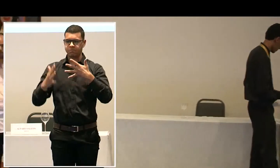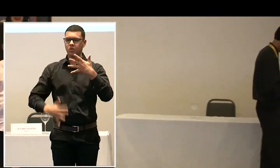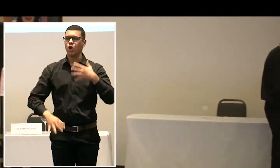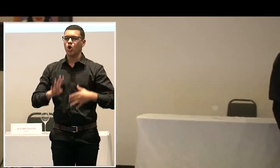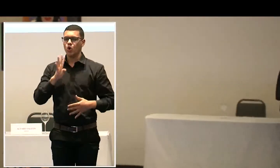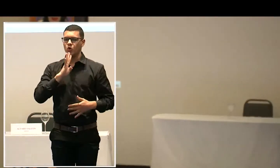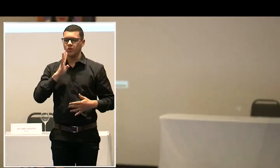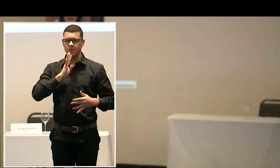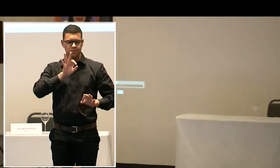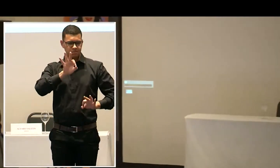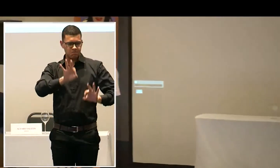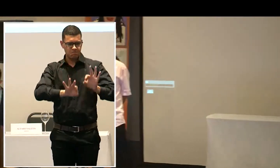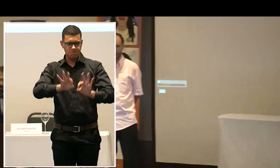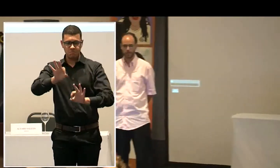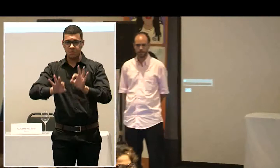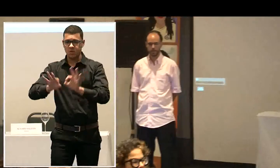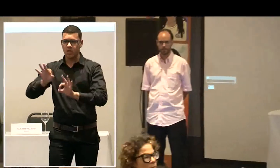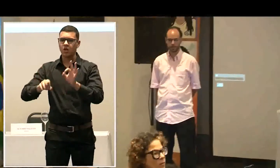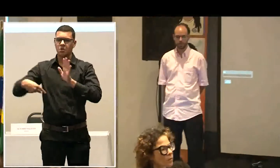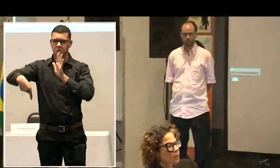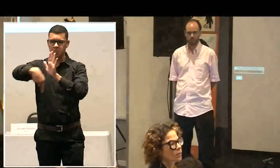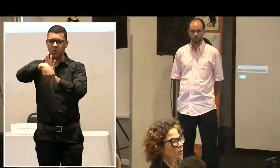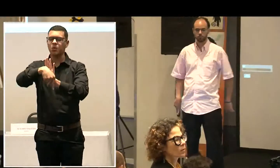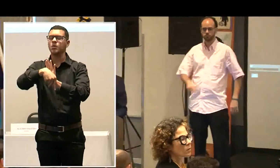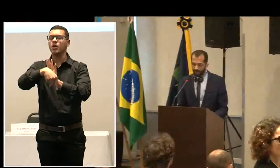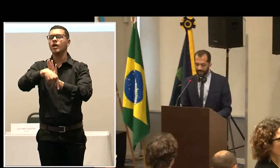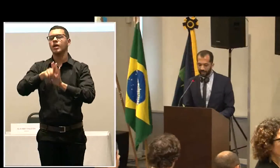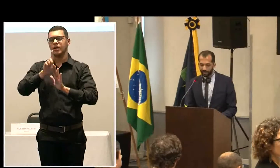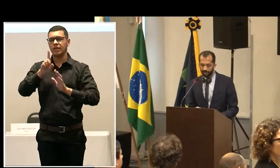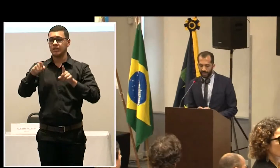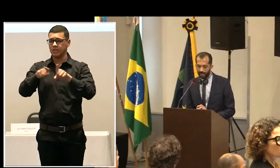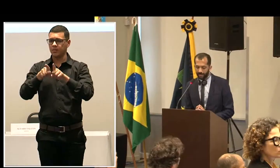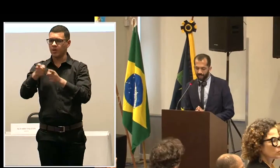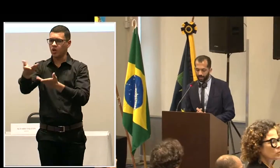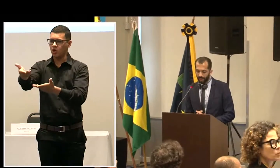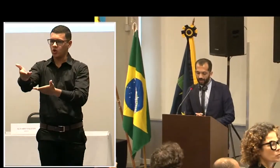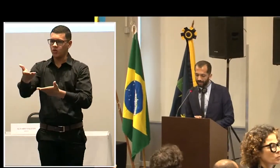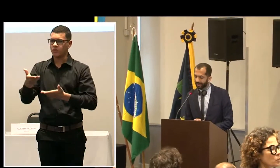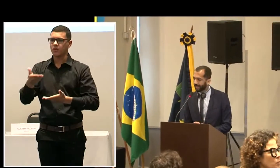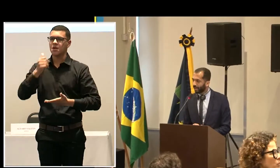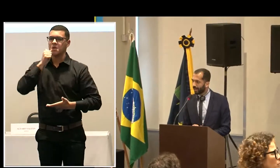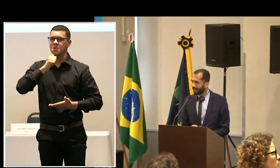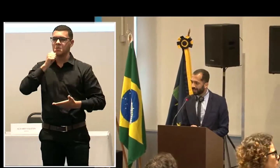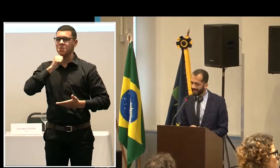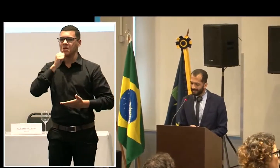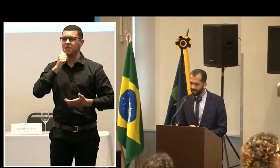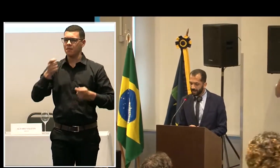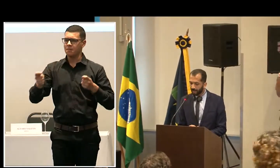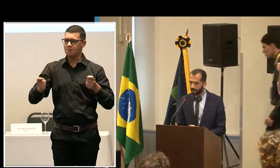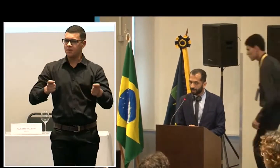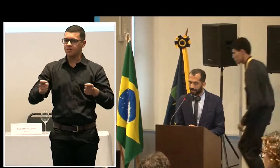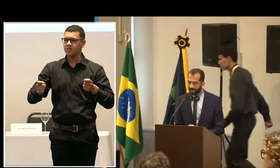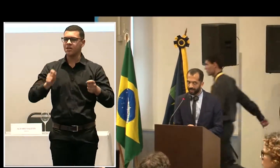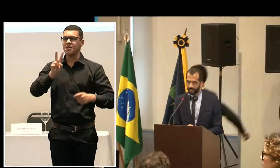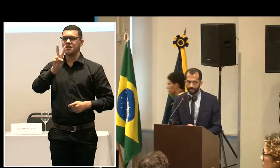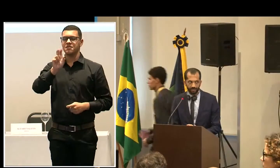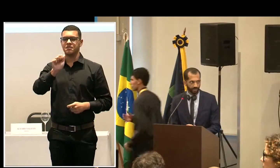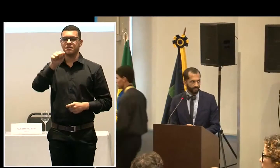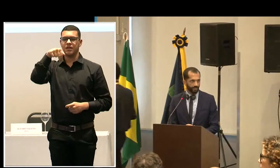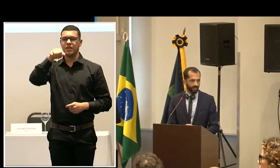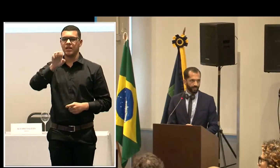projetos exitosos na rede ibero-americana, convidamos a mediadora Senhora Vanessa Miro,